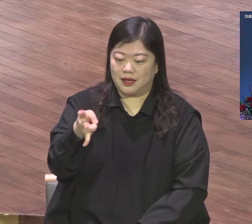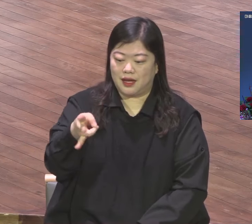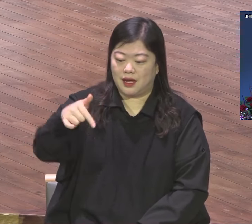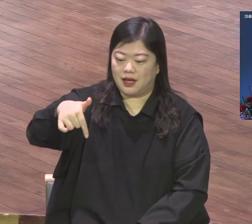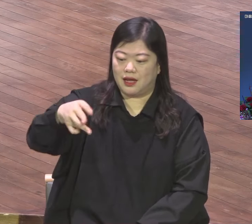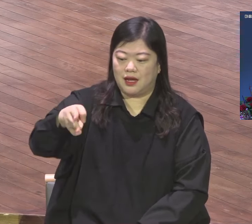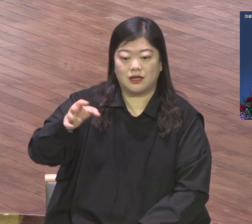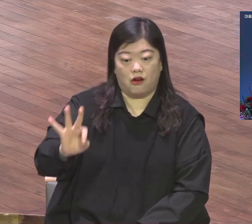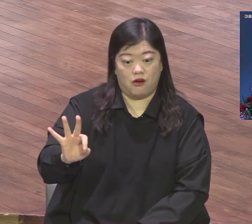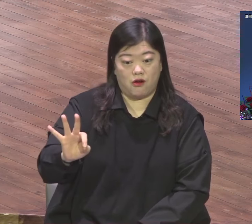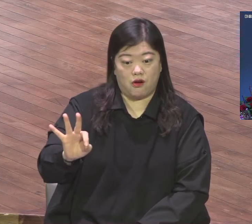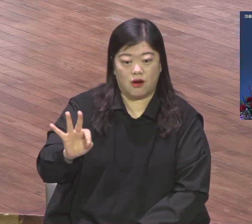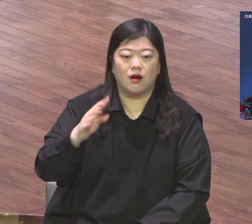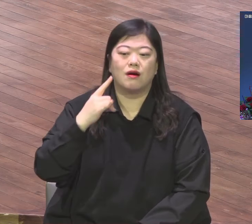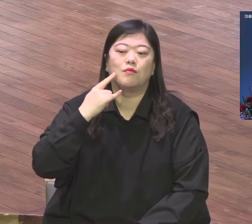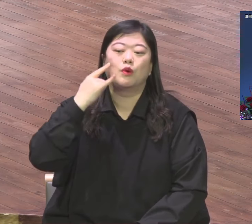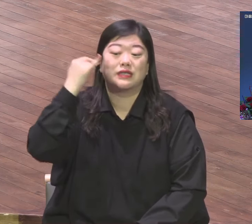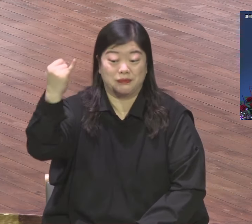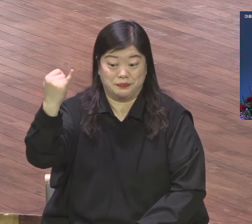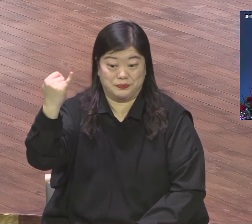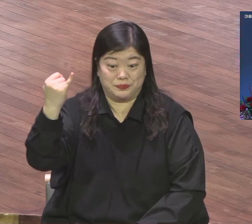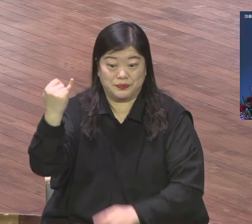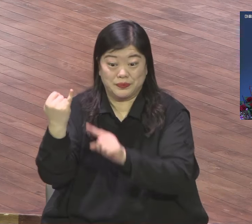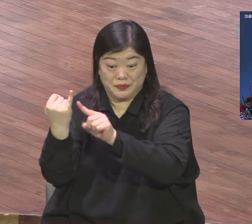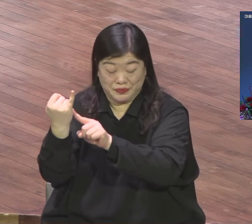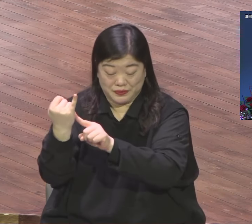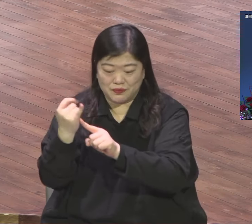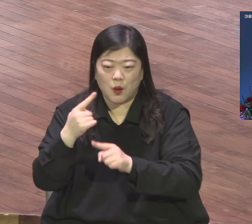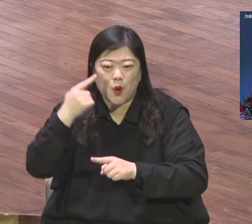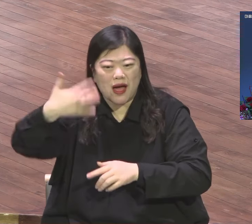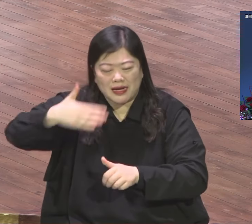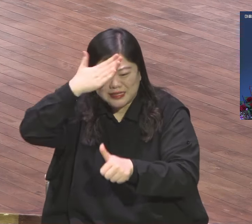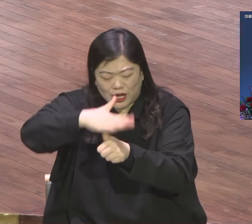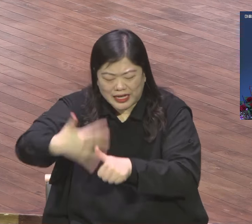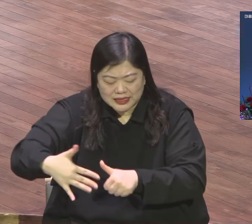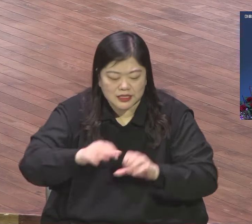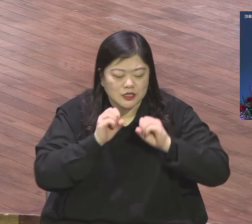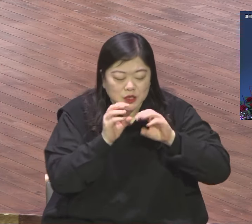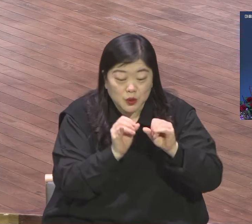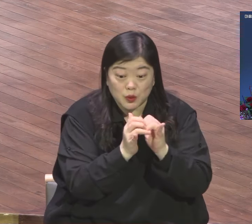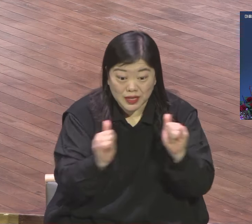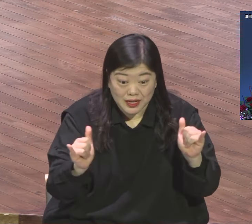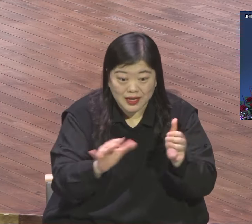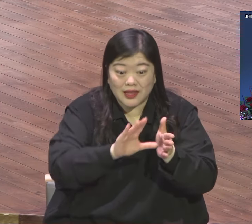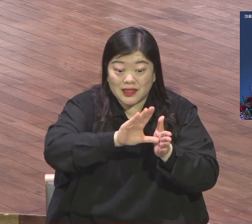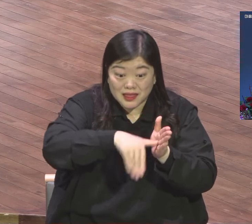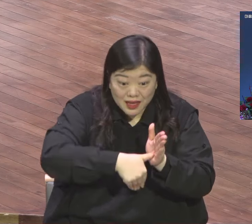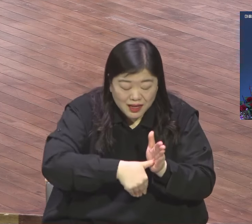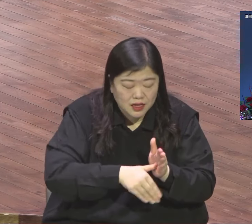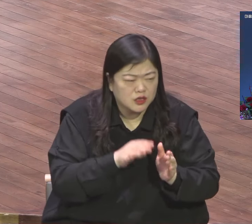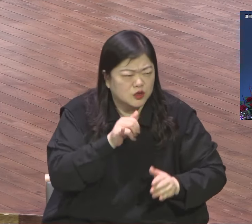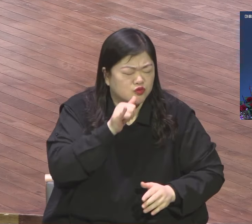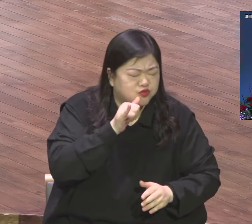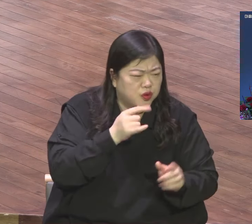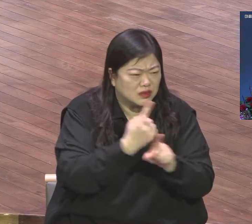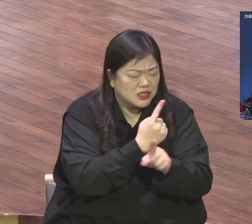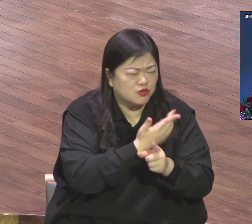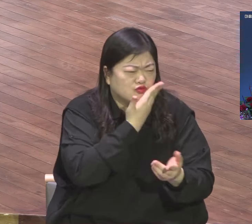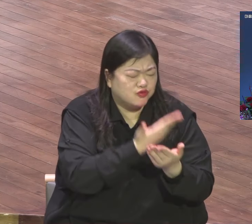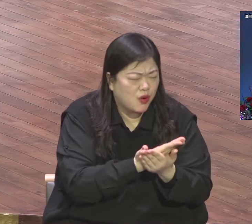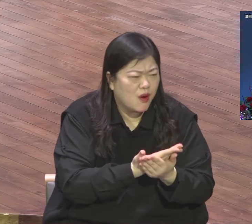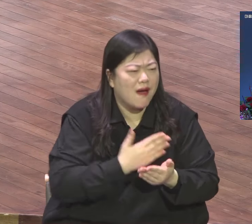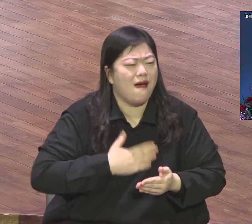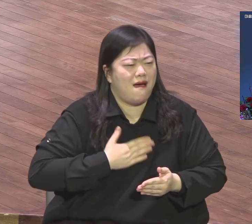이 중독의 중요성을 알고 중독 전문 훈련을 받고 교육을 받고 그리고 목사가 되어서